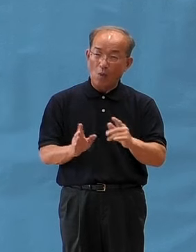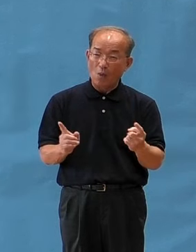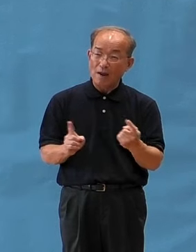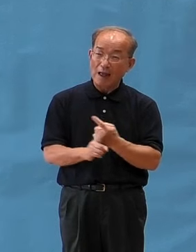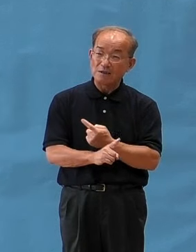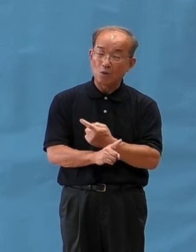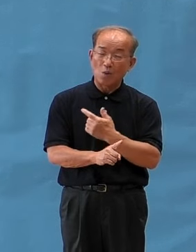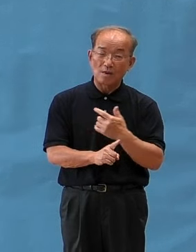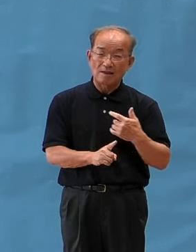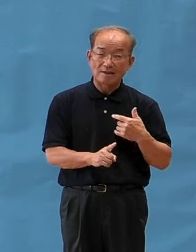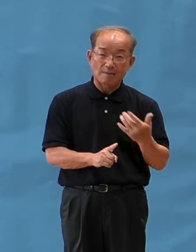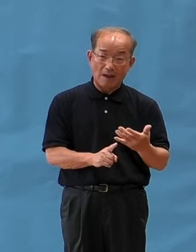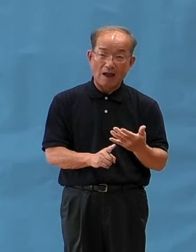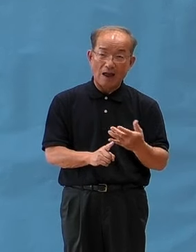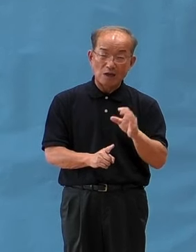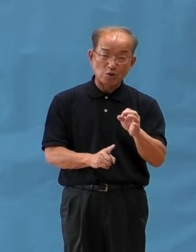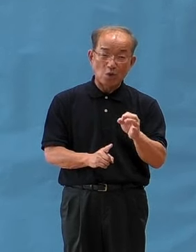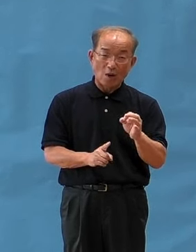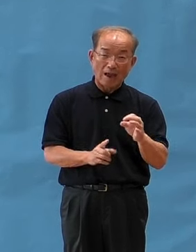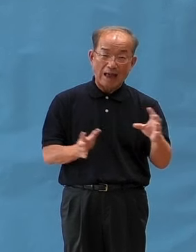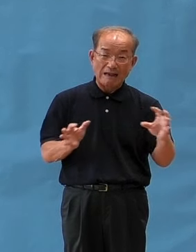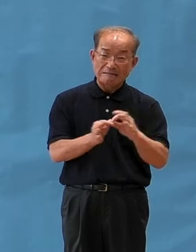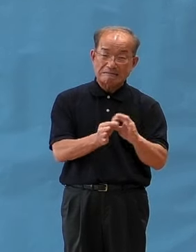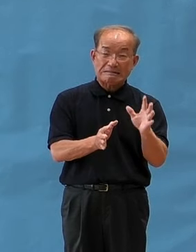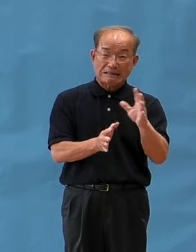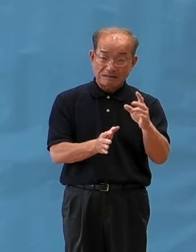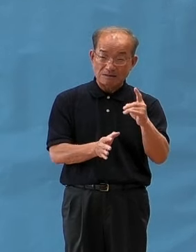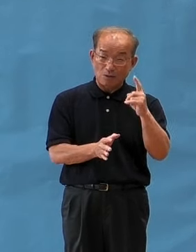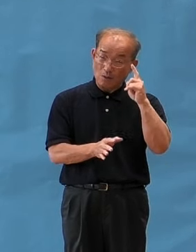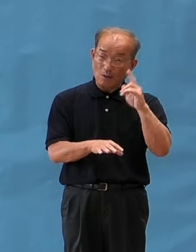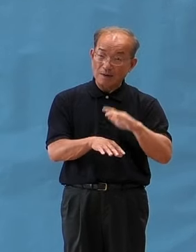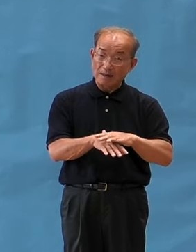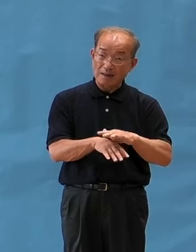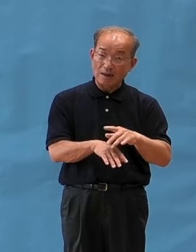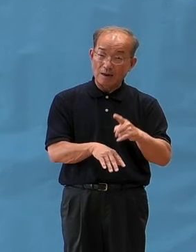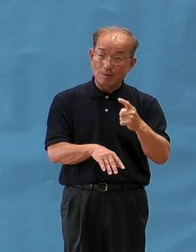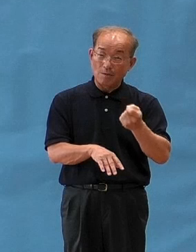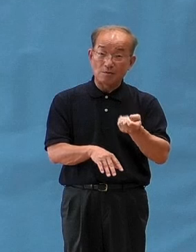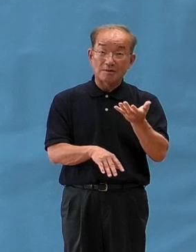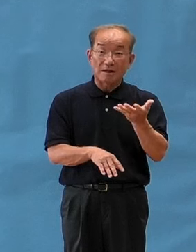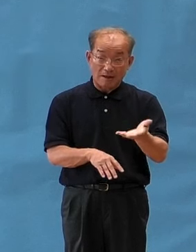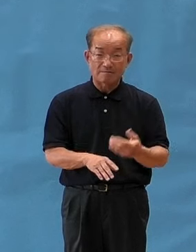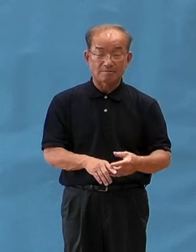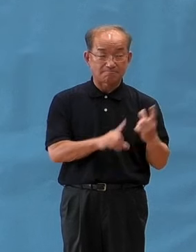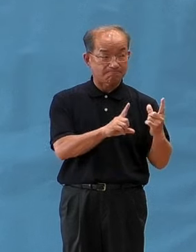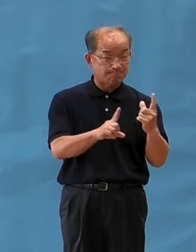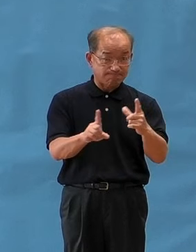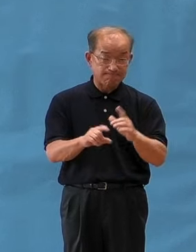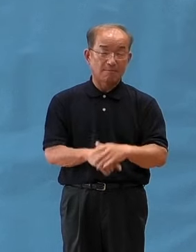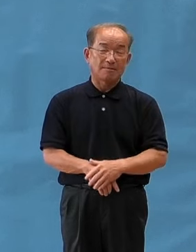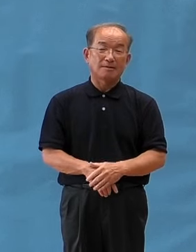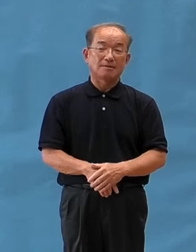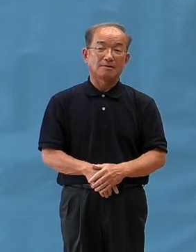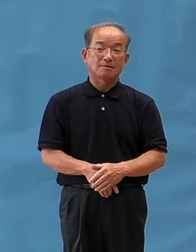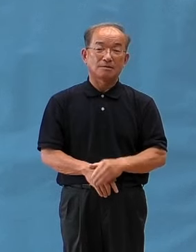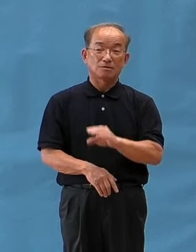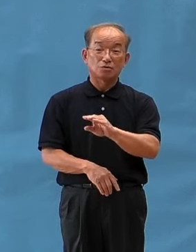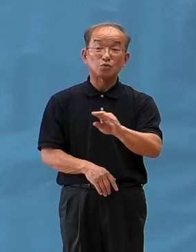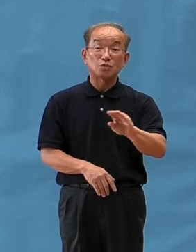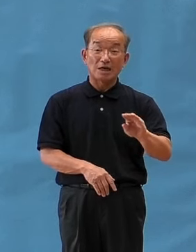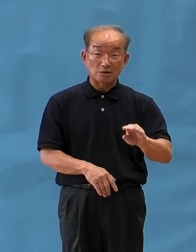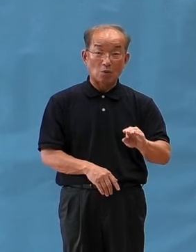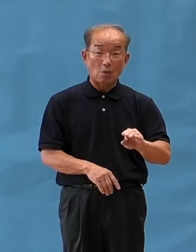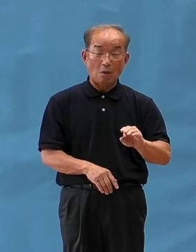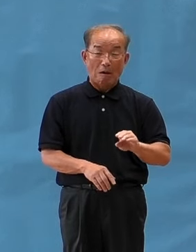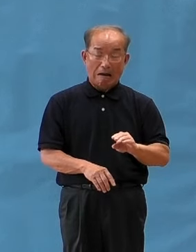化の必要性もないんじゃないかっていうところのなんかイメージとして知事の中にはありますでしょうか。 いや、やっぱり駐車場が止められないと